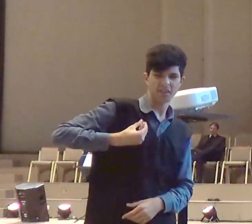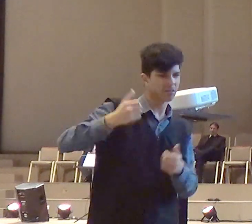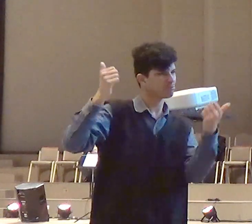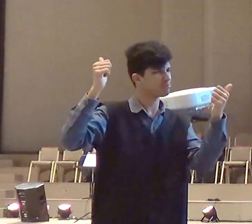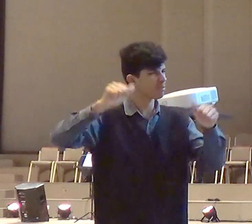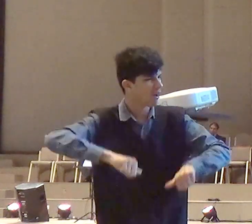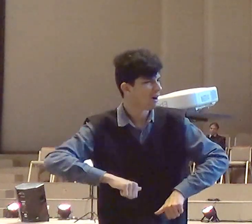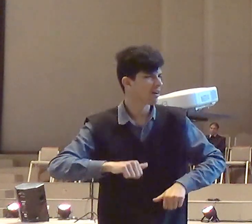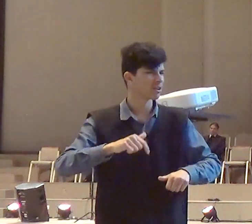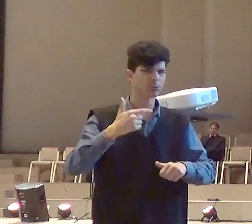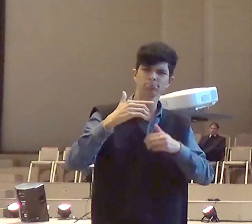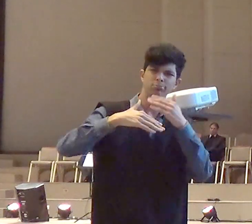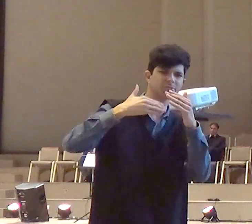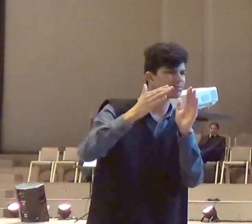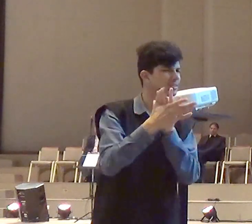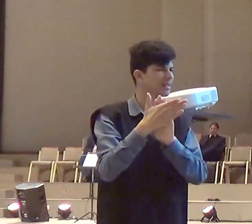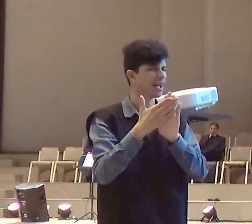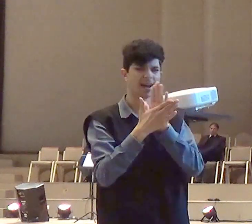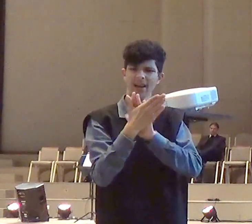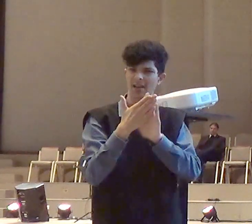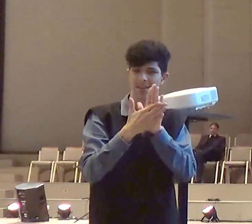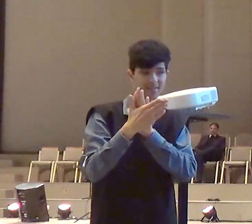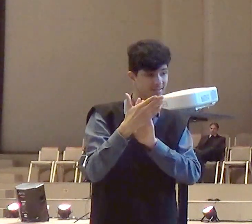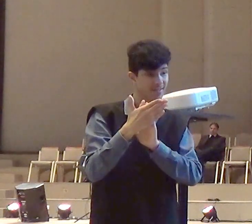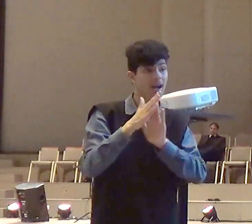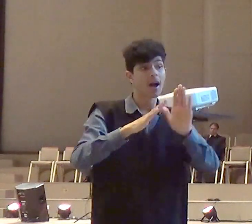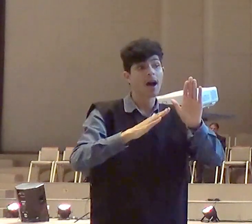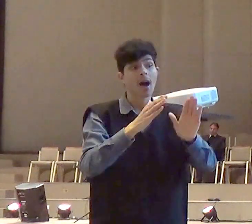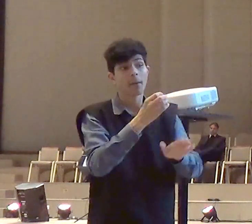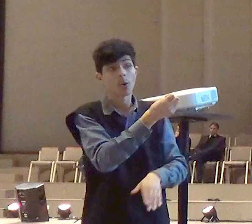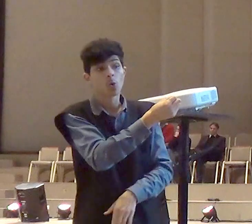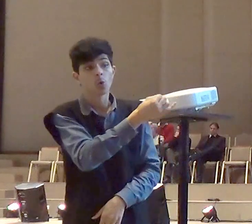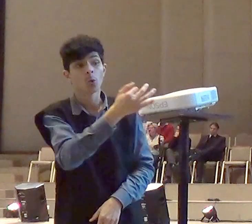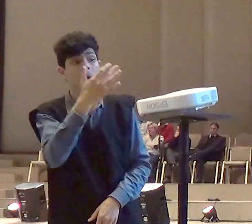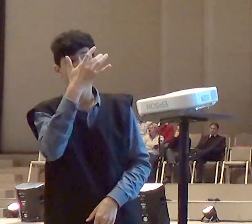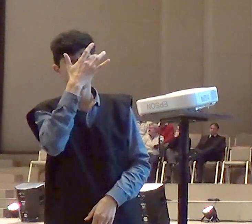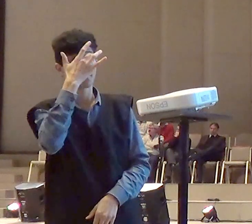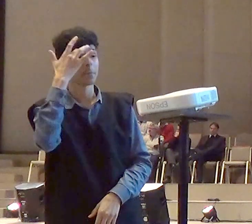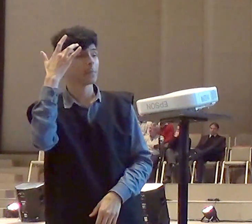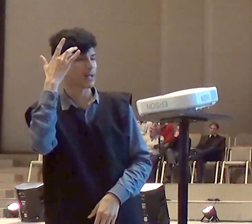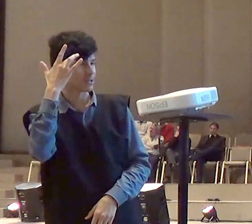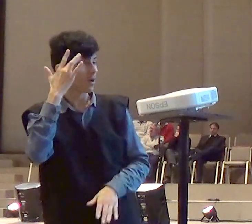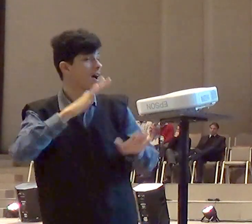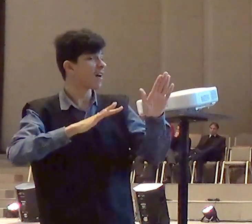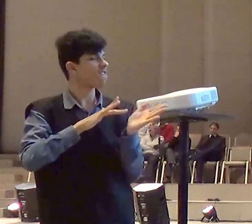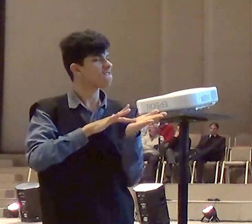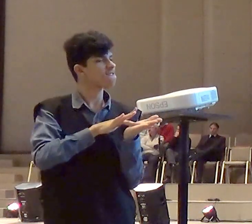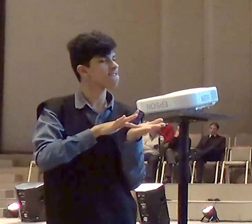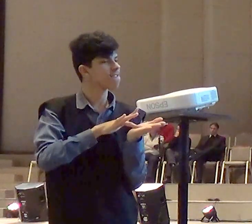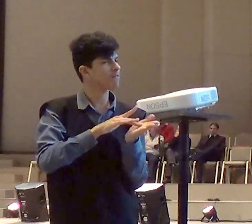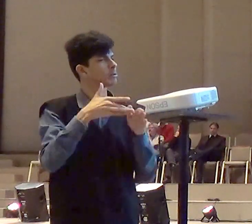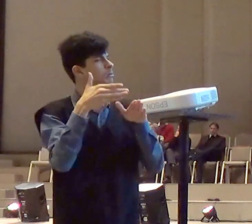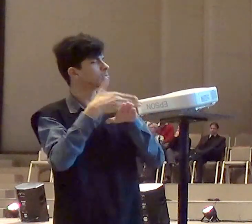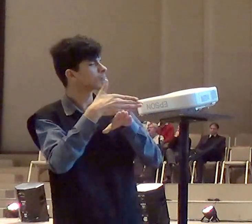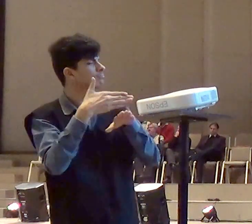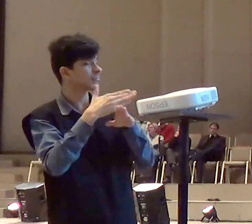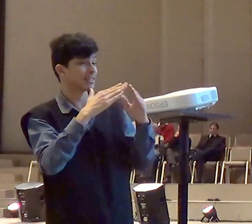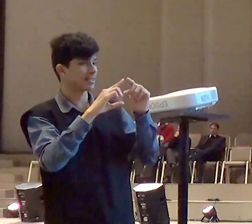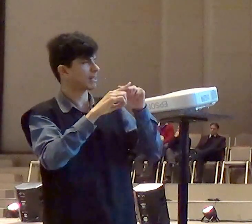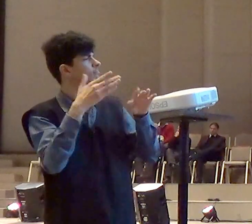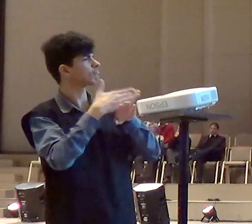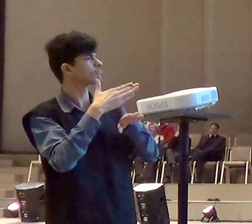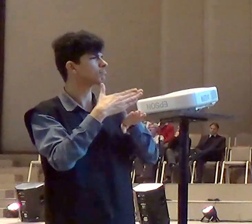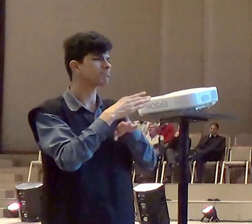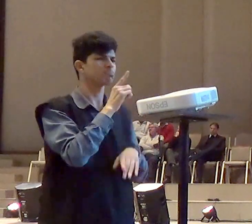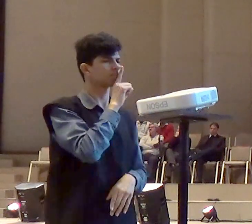e aí muitos vão até conseguir manter os rituais da Fé Mas o